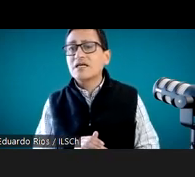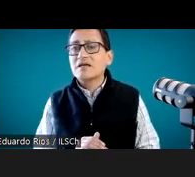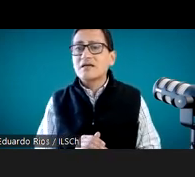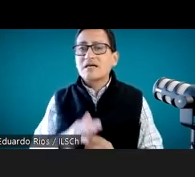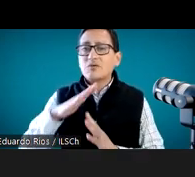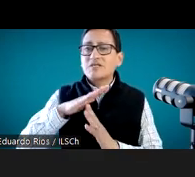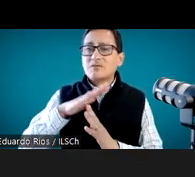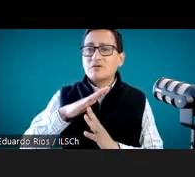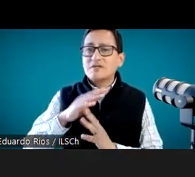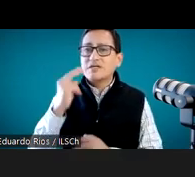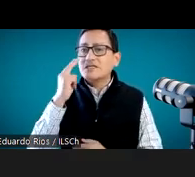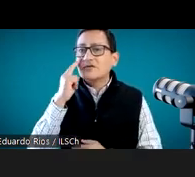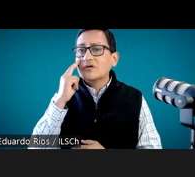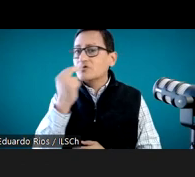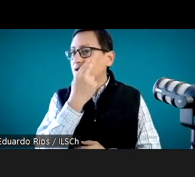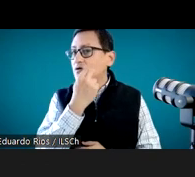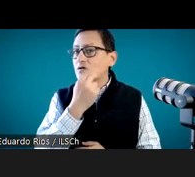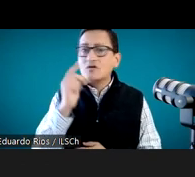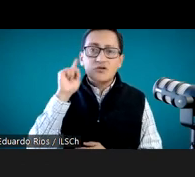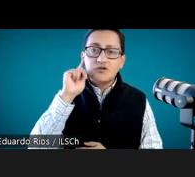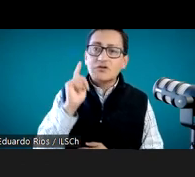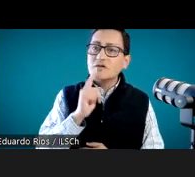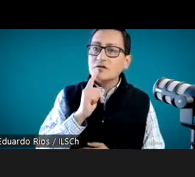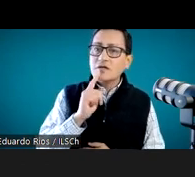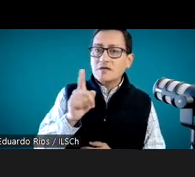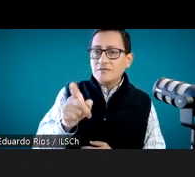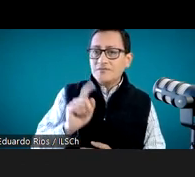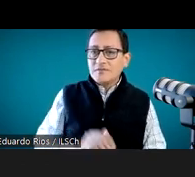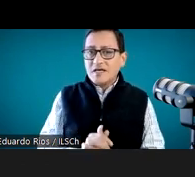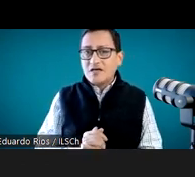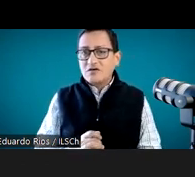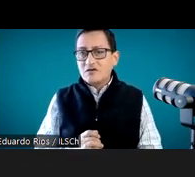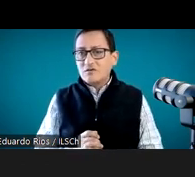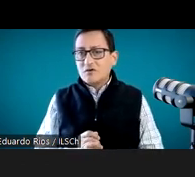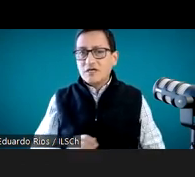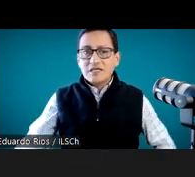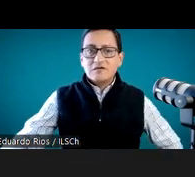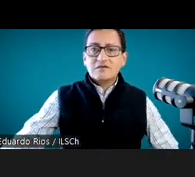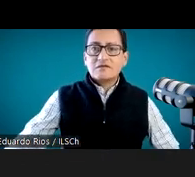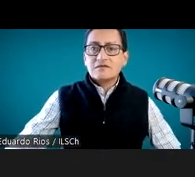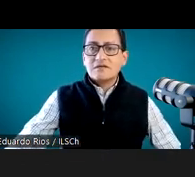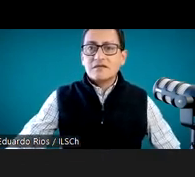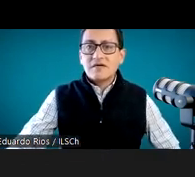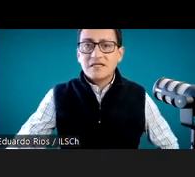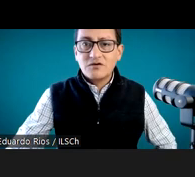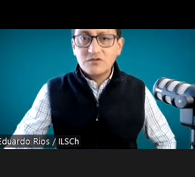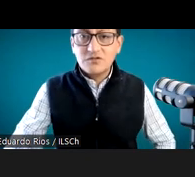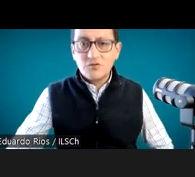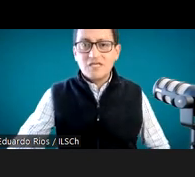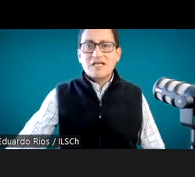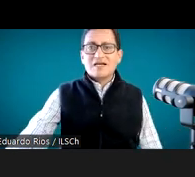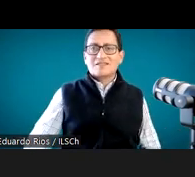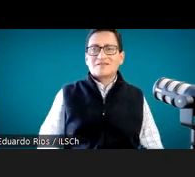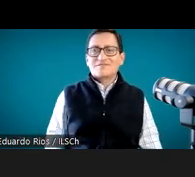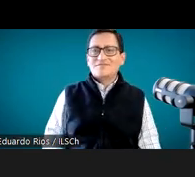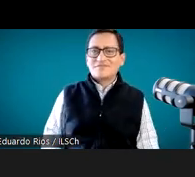Bahamondes, que aprovechamos de mencionar, ¿cierto? Es nuestro amigo sordo. Ahí lo hemos conectado. Va a estar con nosotros